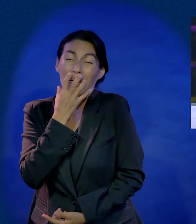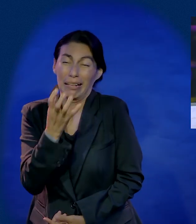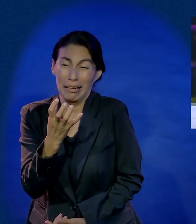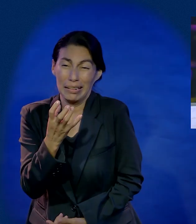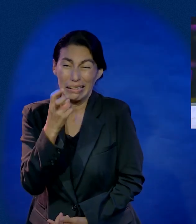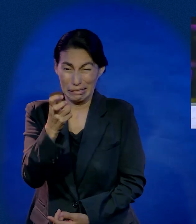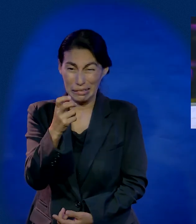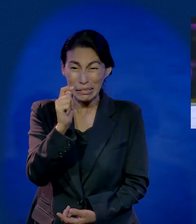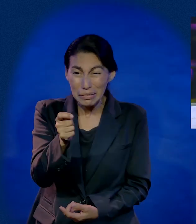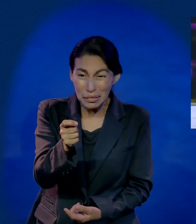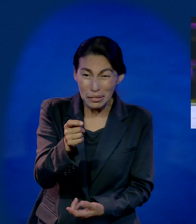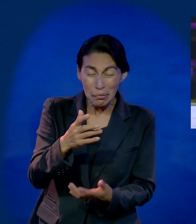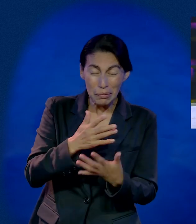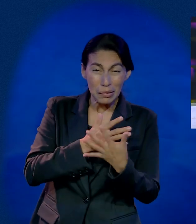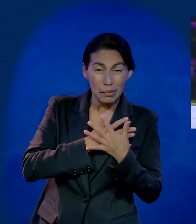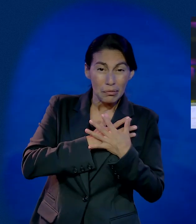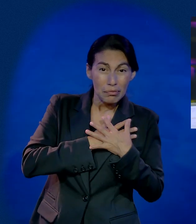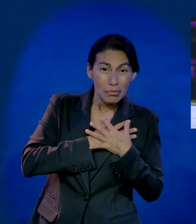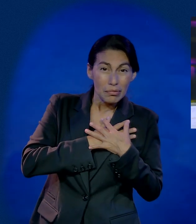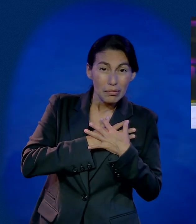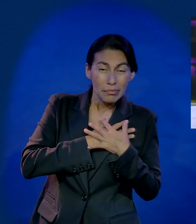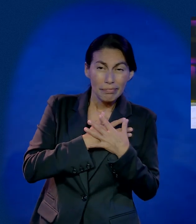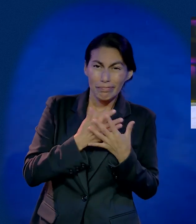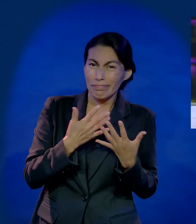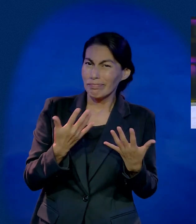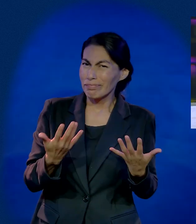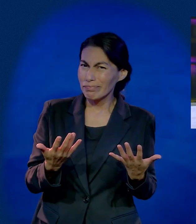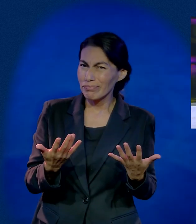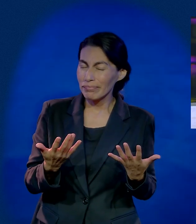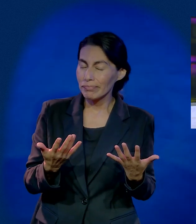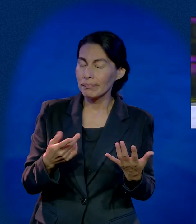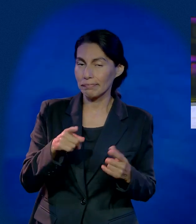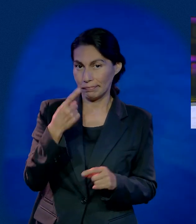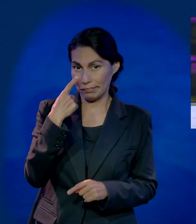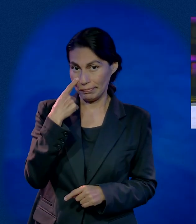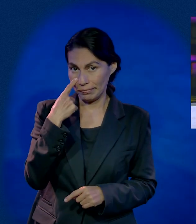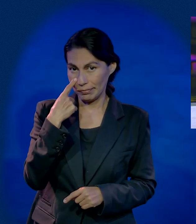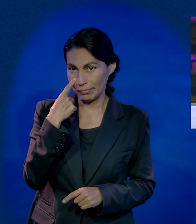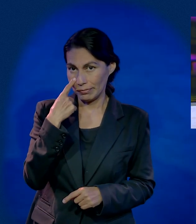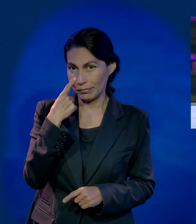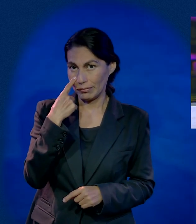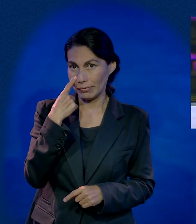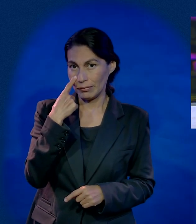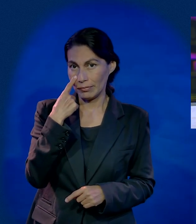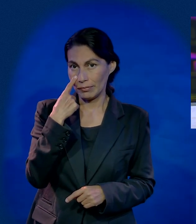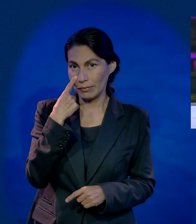Me amarraste y me tapaste los ojos y me gritaste, ¿me amas?